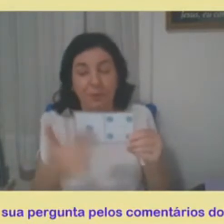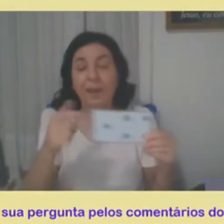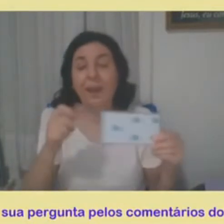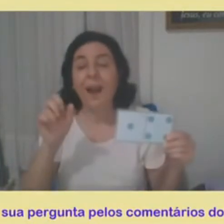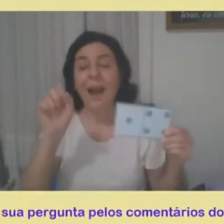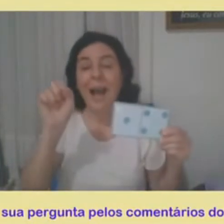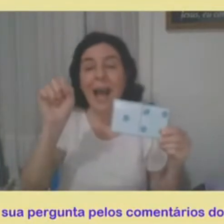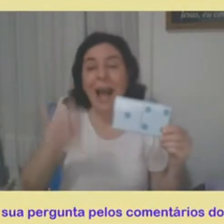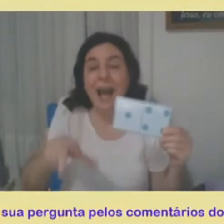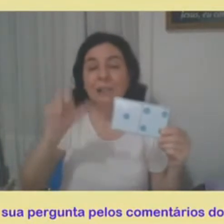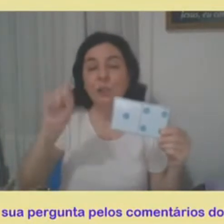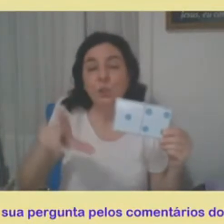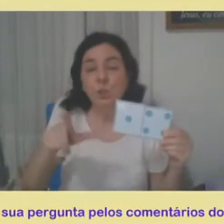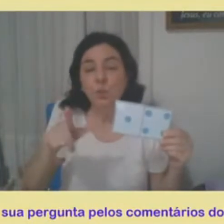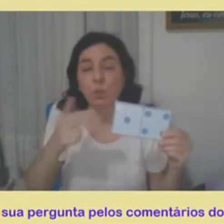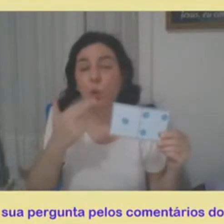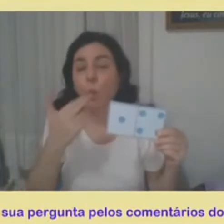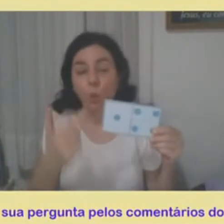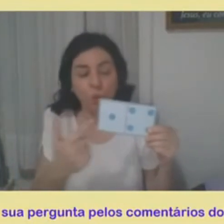também.